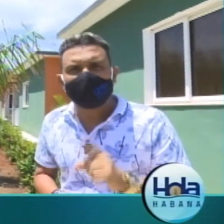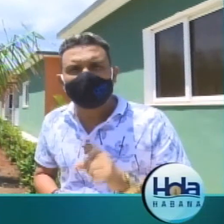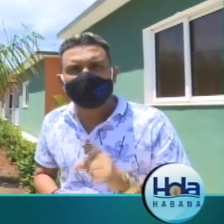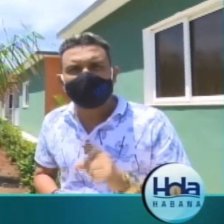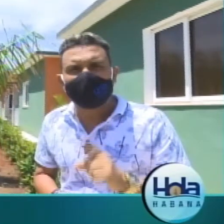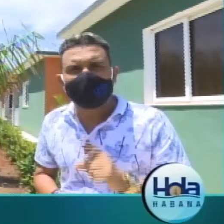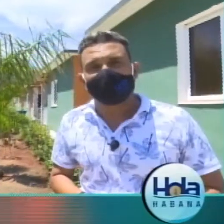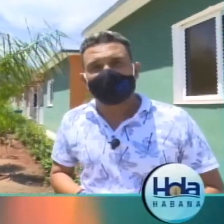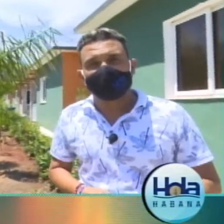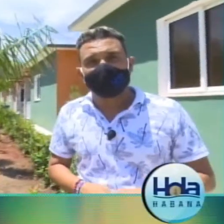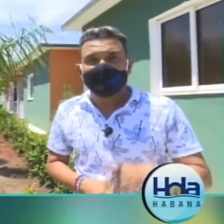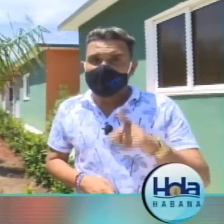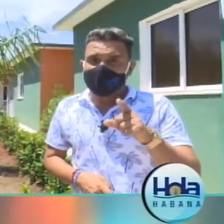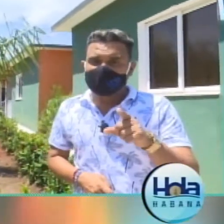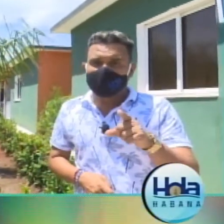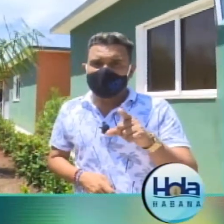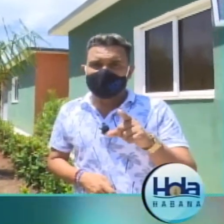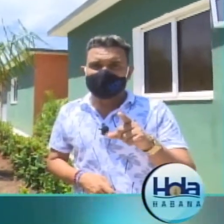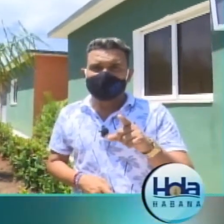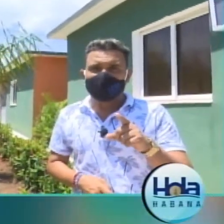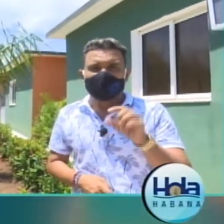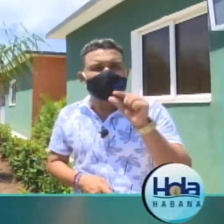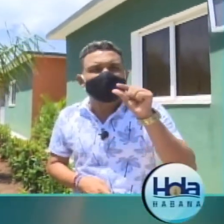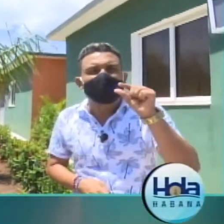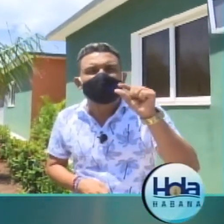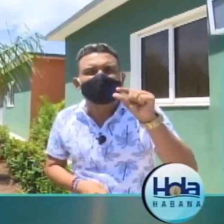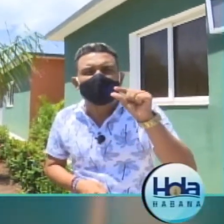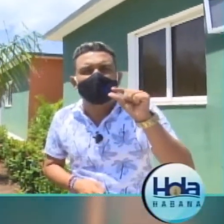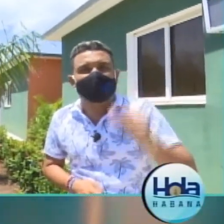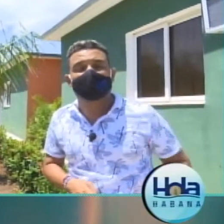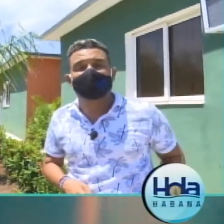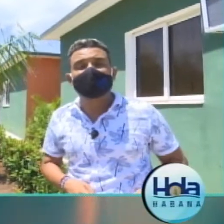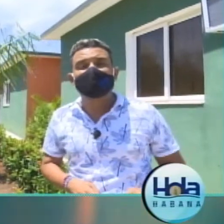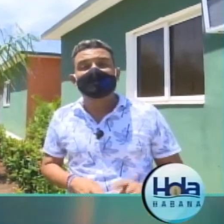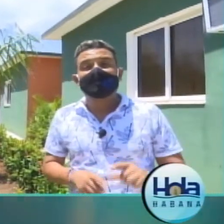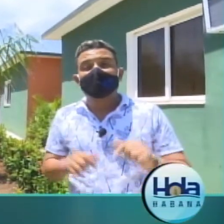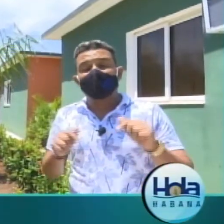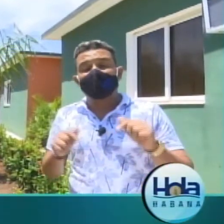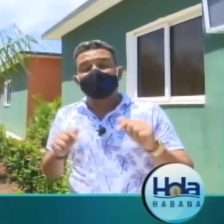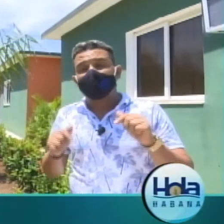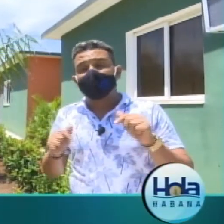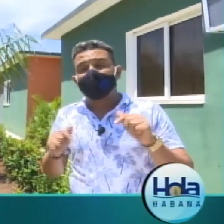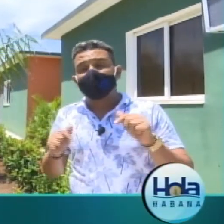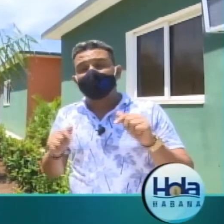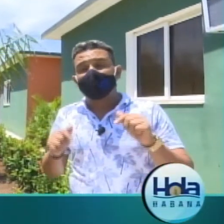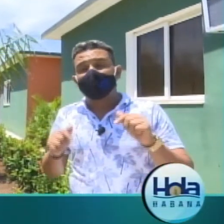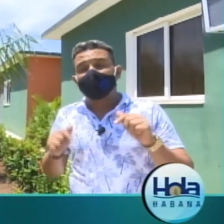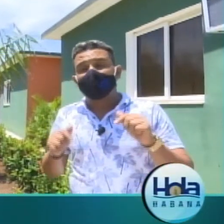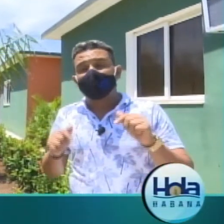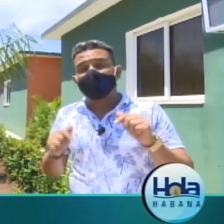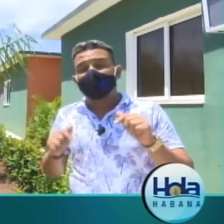este 19 de mayo. No te separes de la sintonía. Me queda un ratico para despedirme, pero lo voy a hacer desde otro lugar.